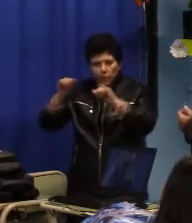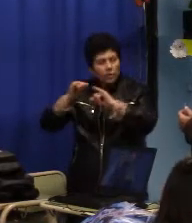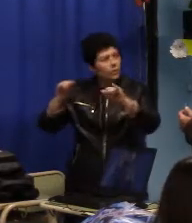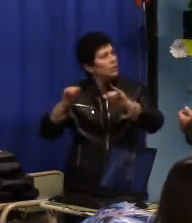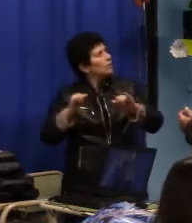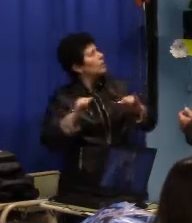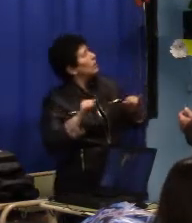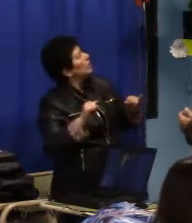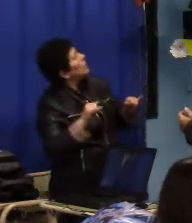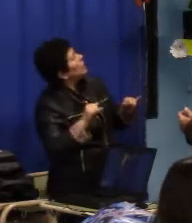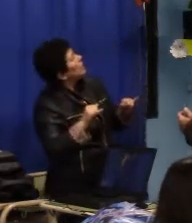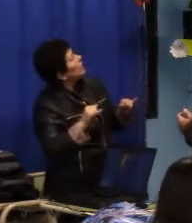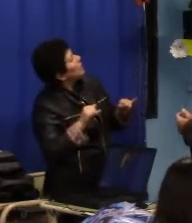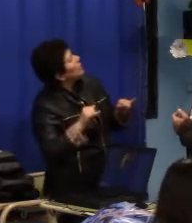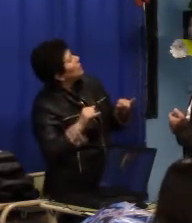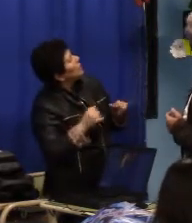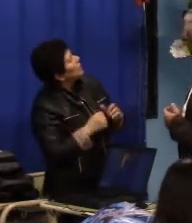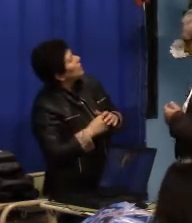Predicación.